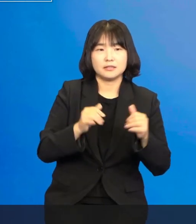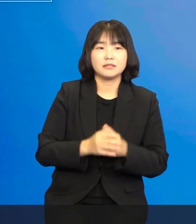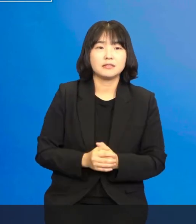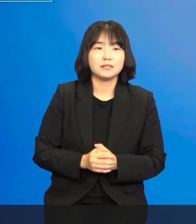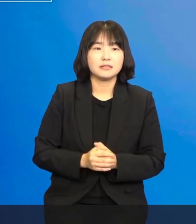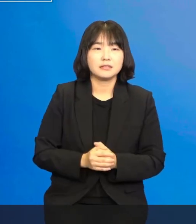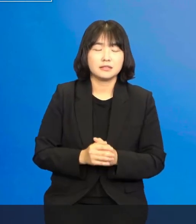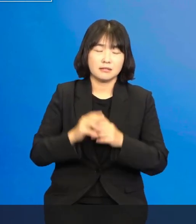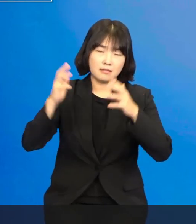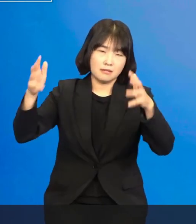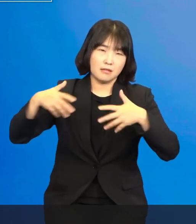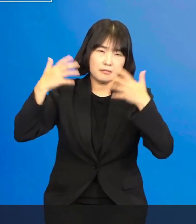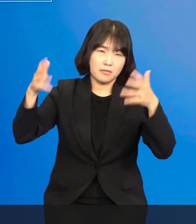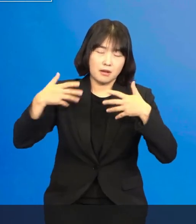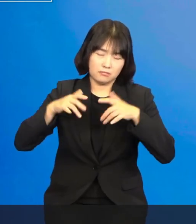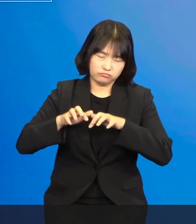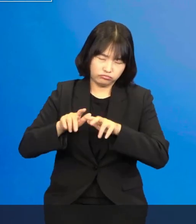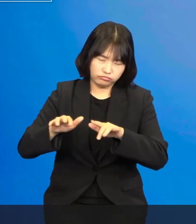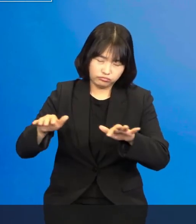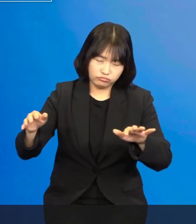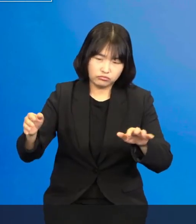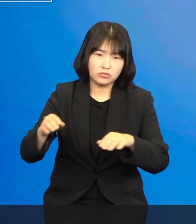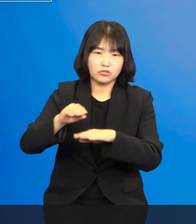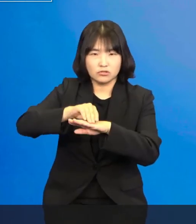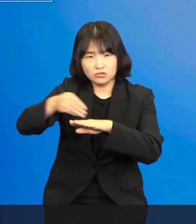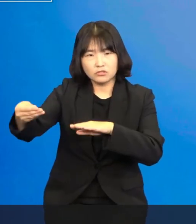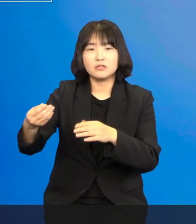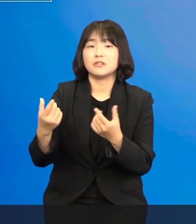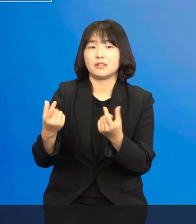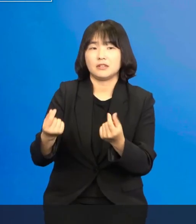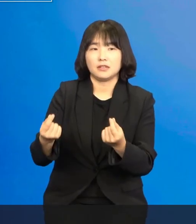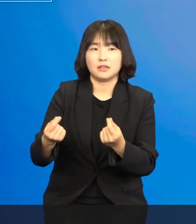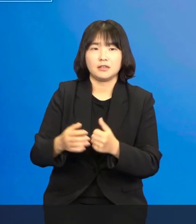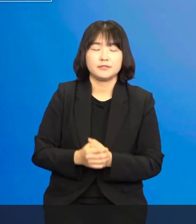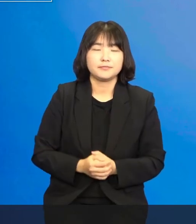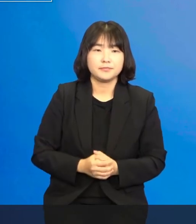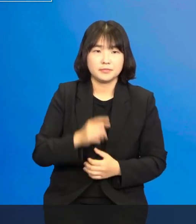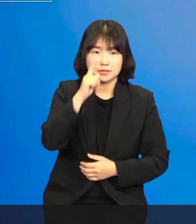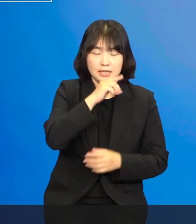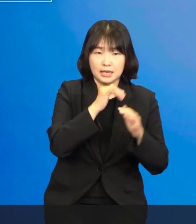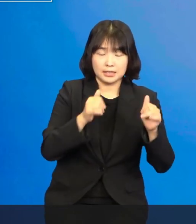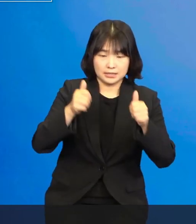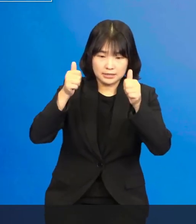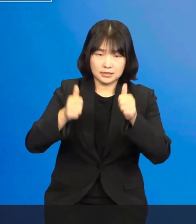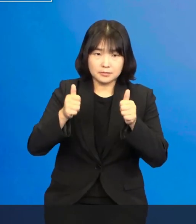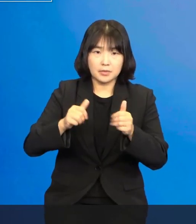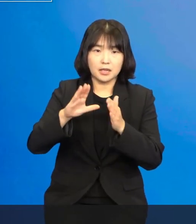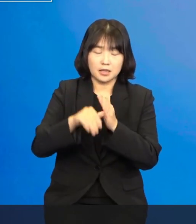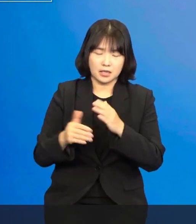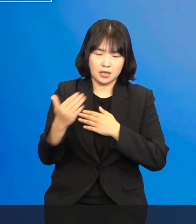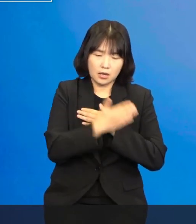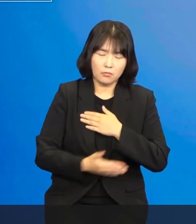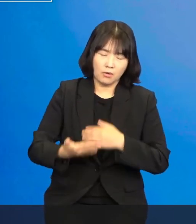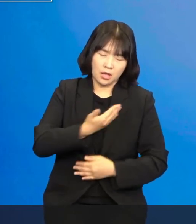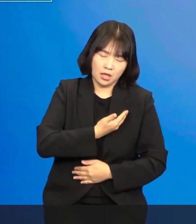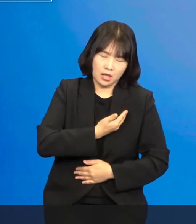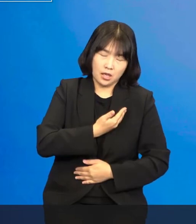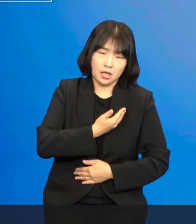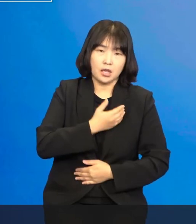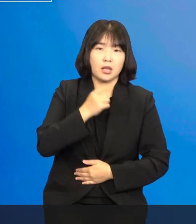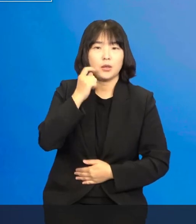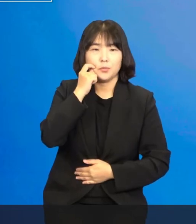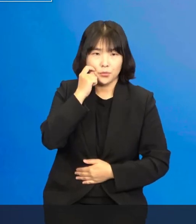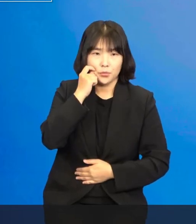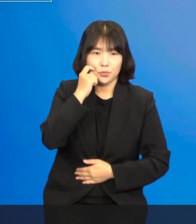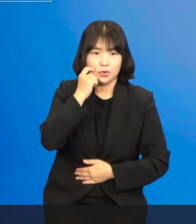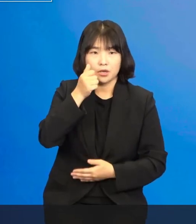그렇지 않으니 한낱 바람에 흩날리는 쭉정이와 같다. 그러므로 악인은 심판받을 때에 몸을